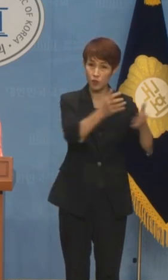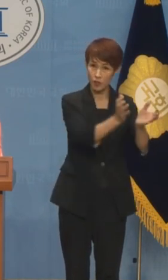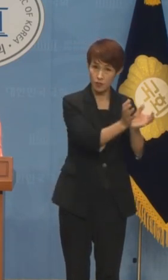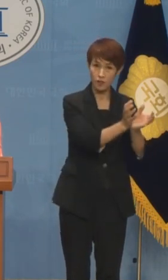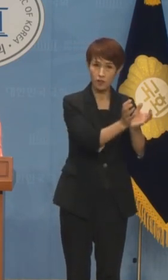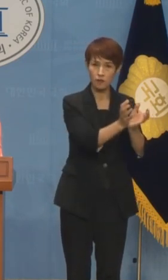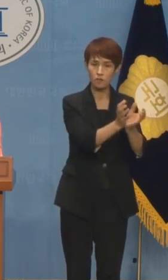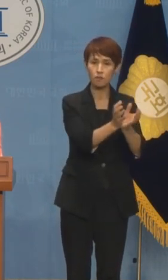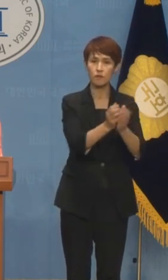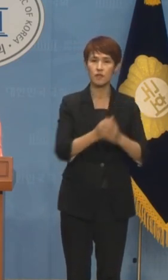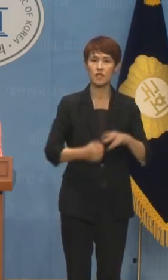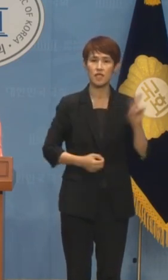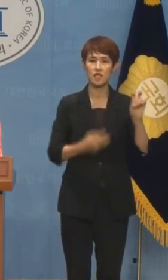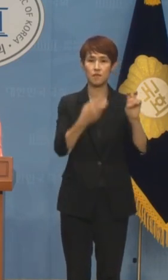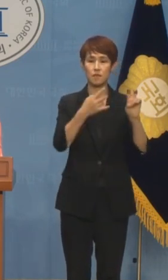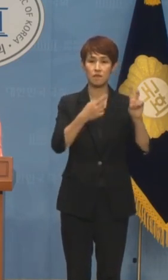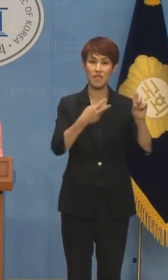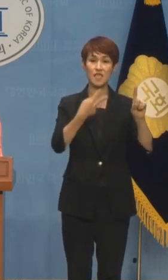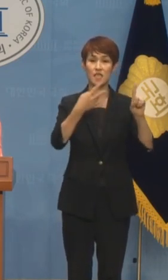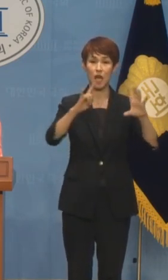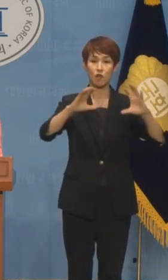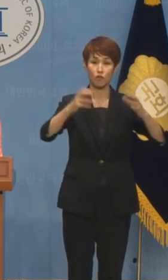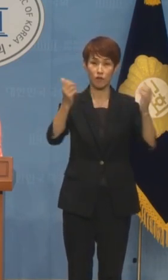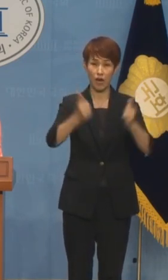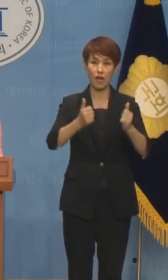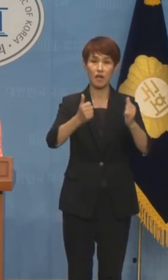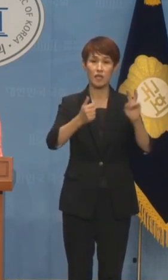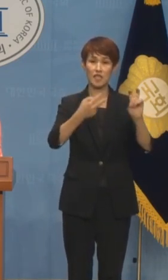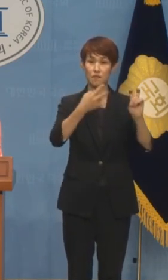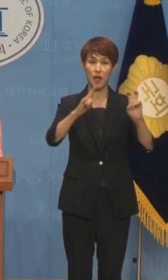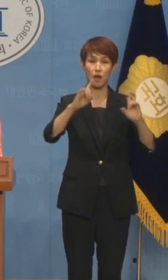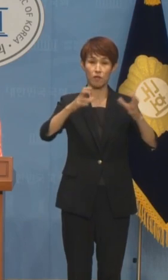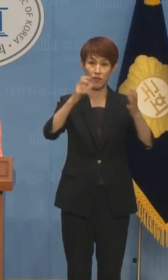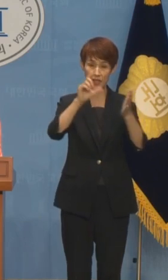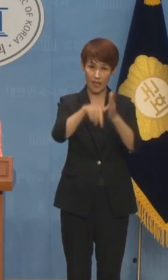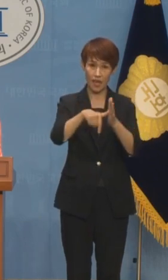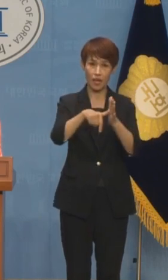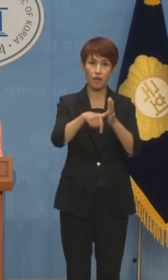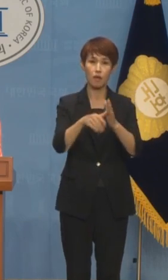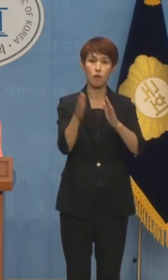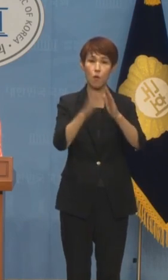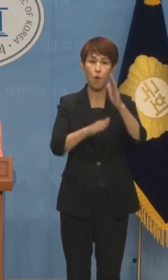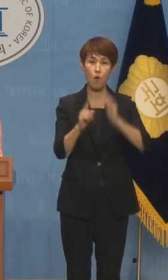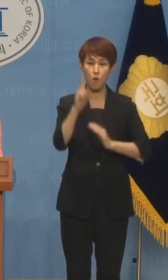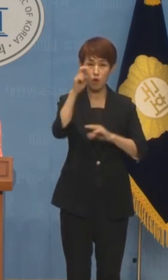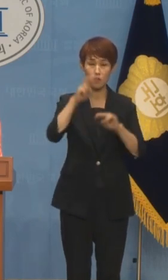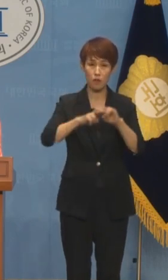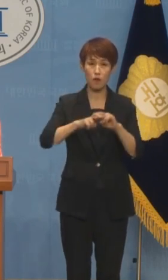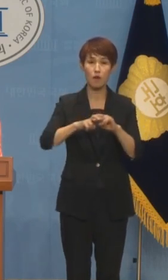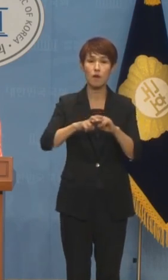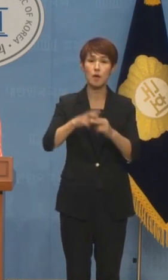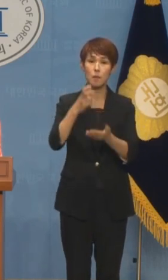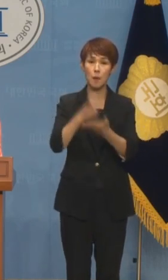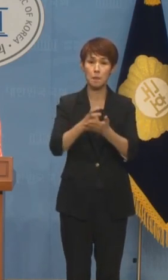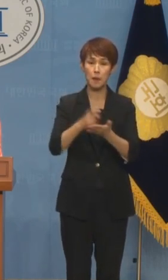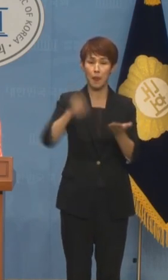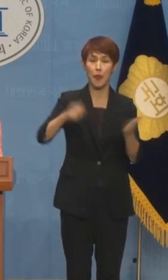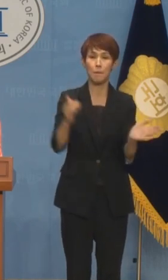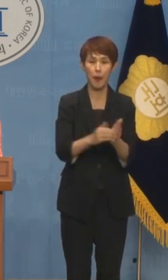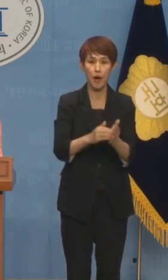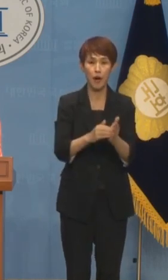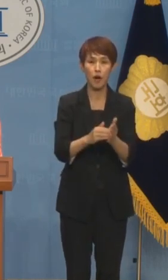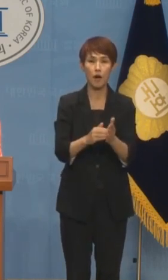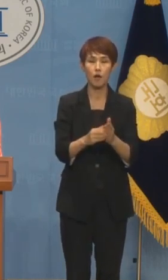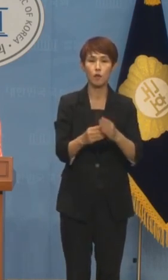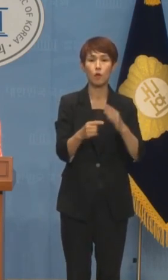민주당은 20대 국회 막판 공수처법을 날치기 통과시켰고 21대 국회에서는